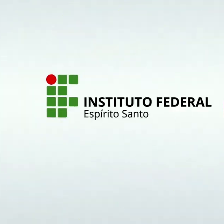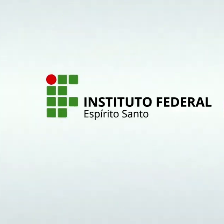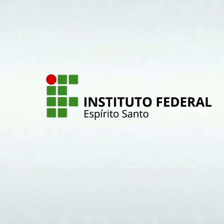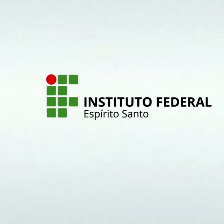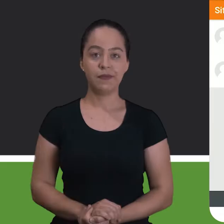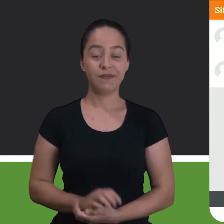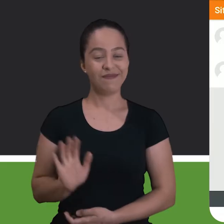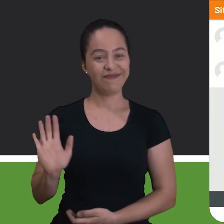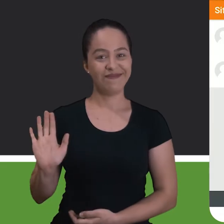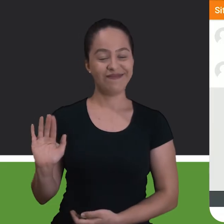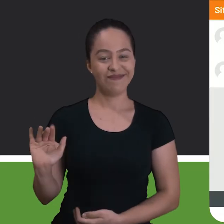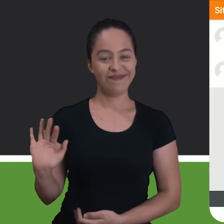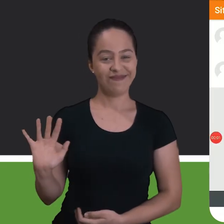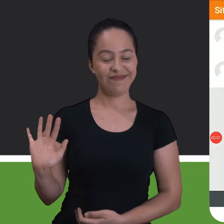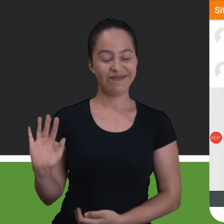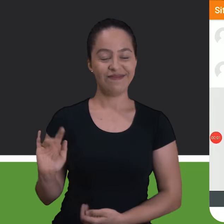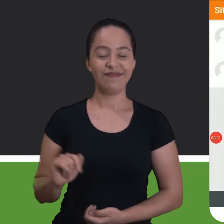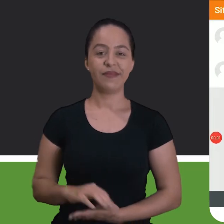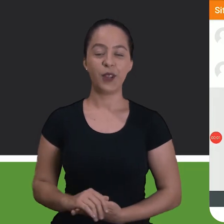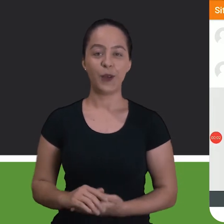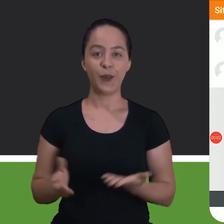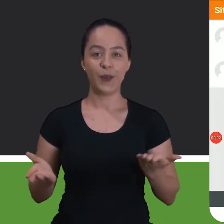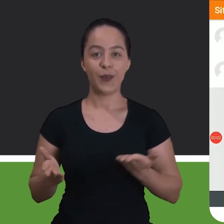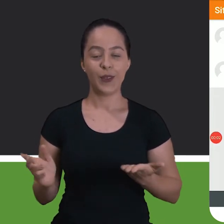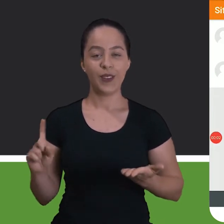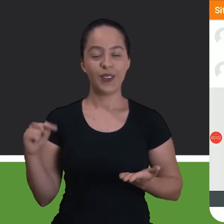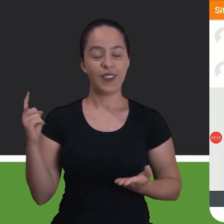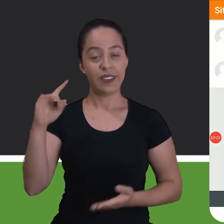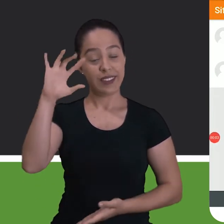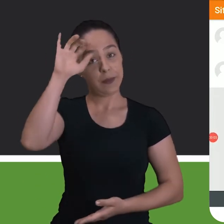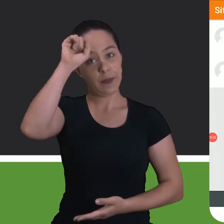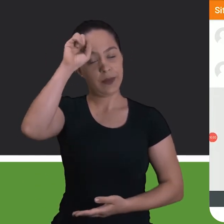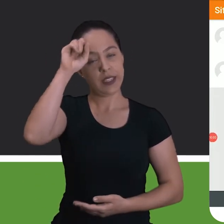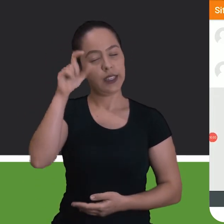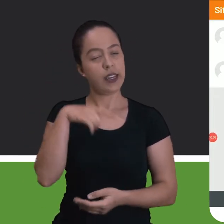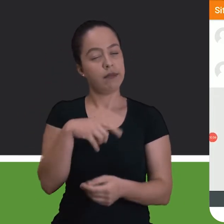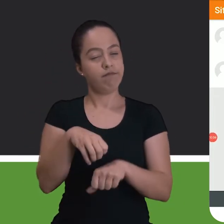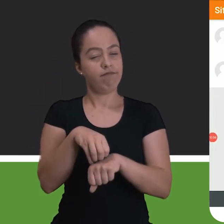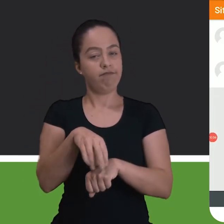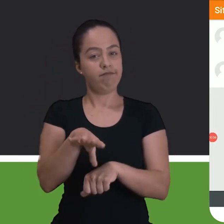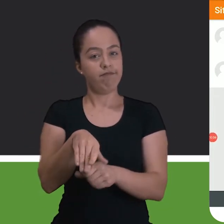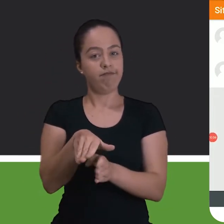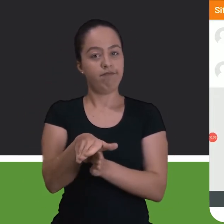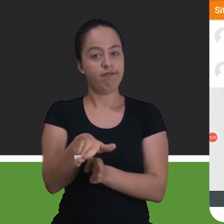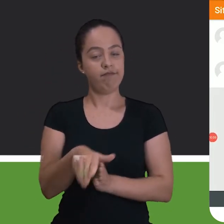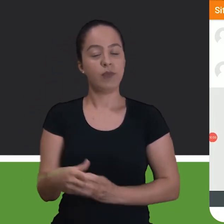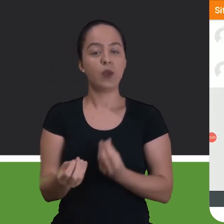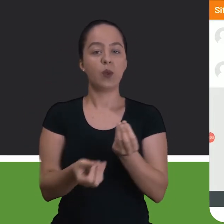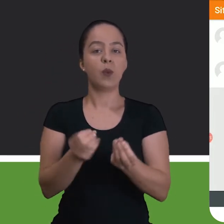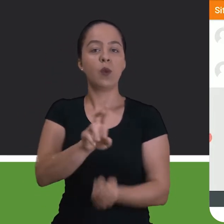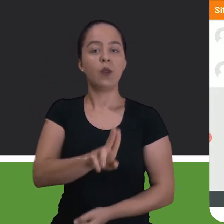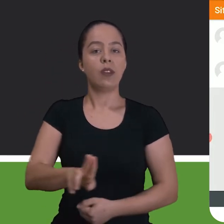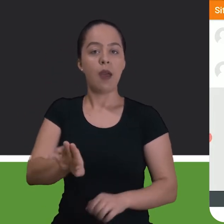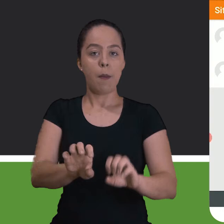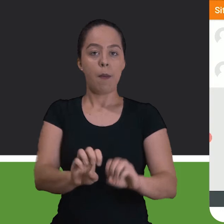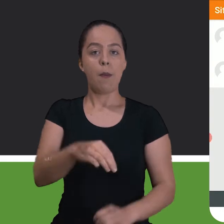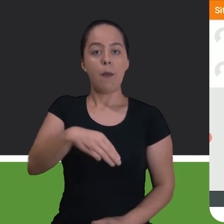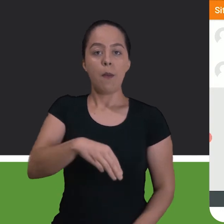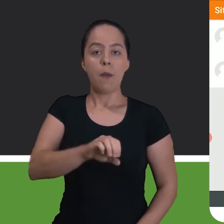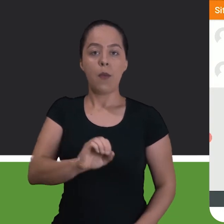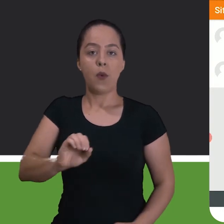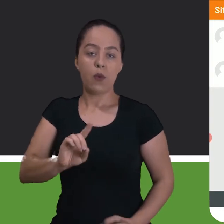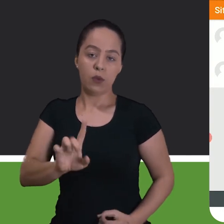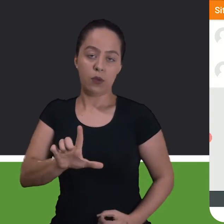aí o olá hoje a gente vai aprender algumas dicas de utilização do aplicativo do